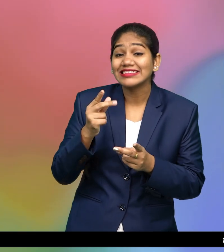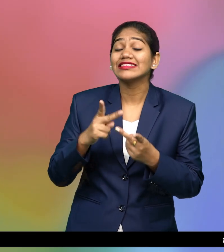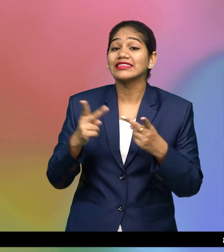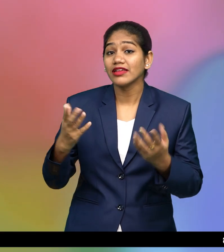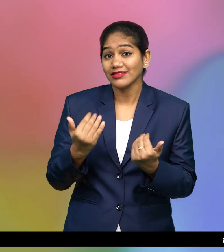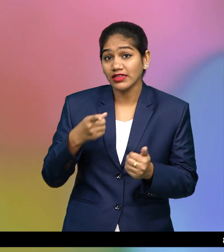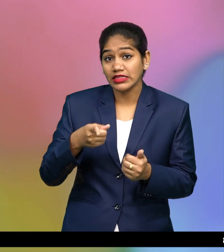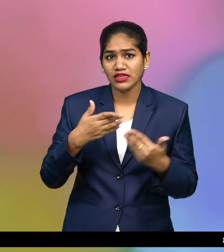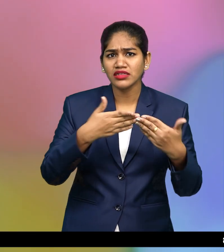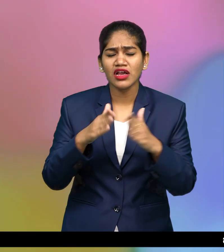భాగించబడినది.